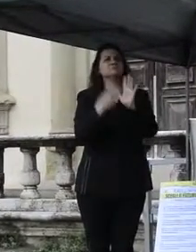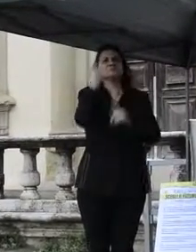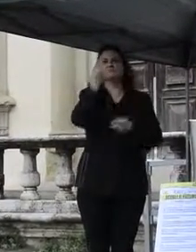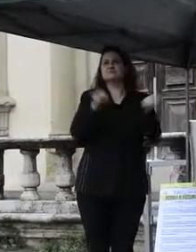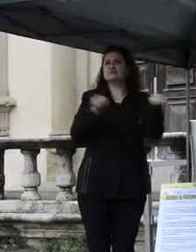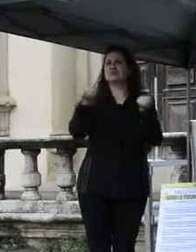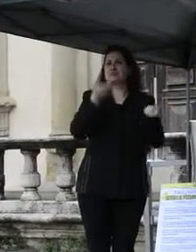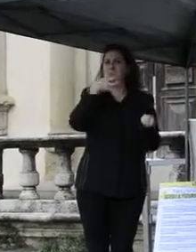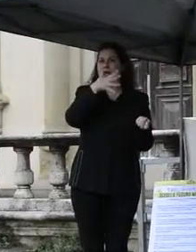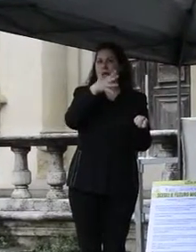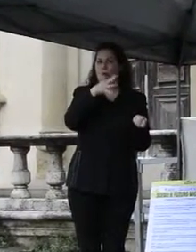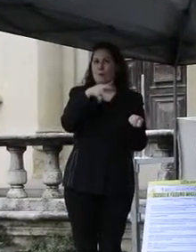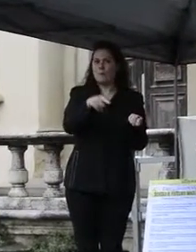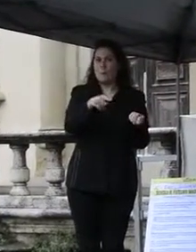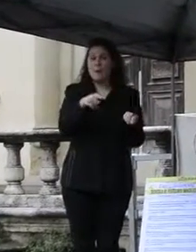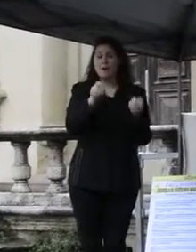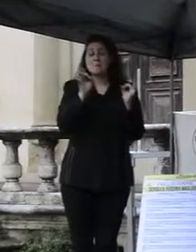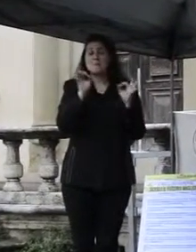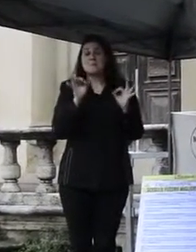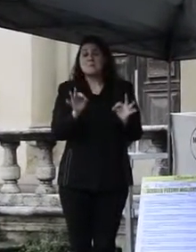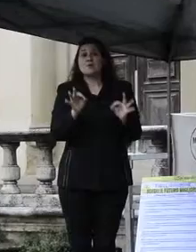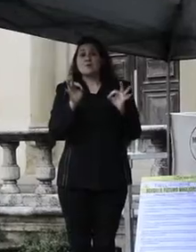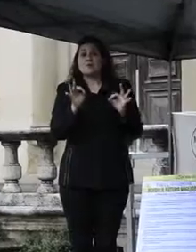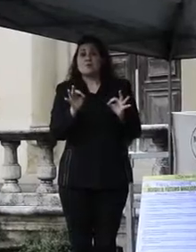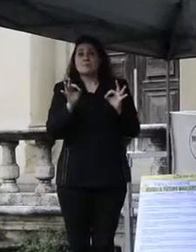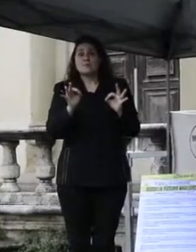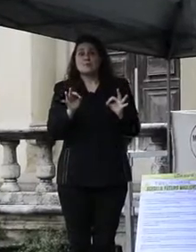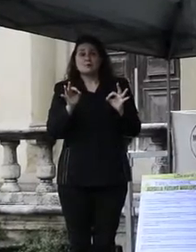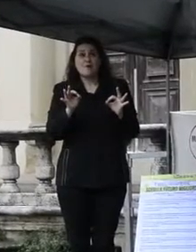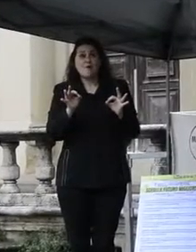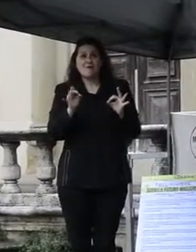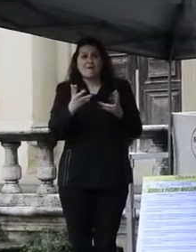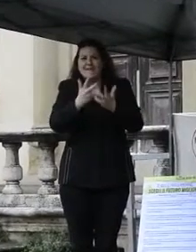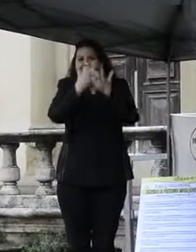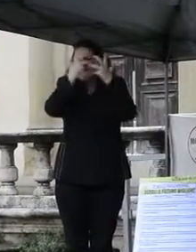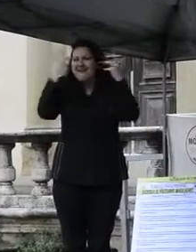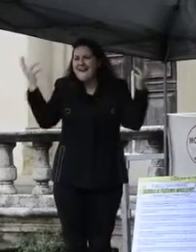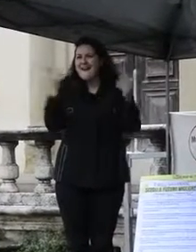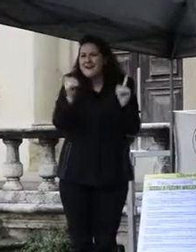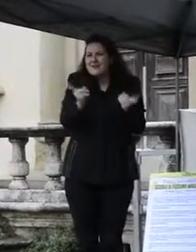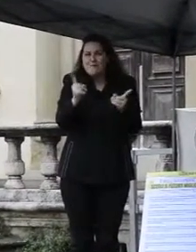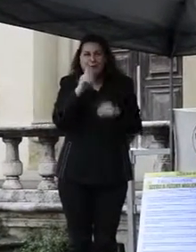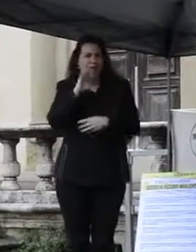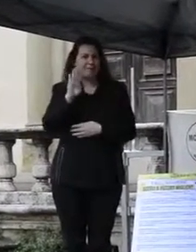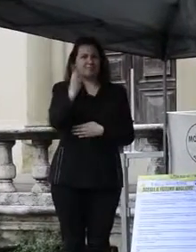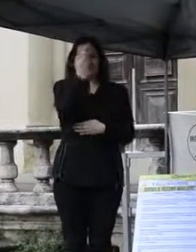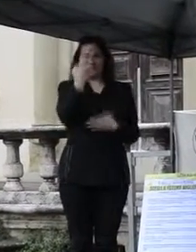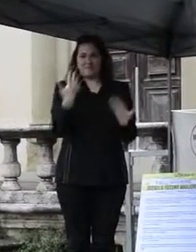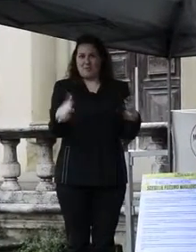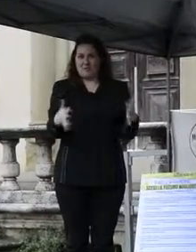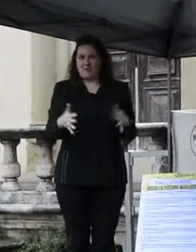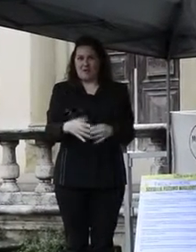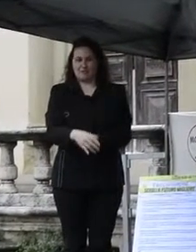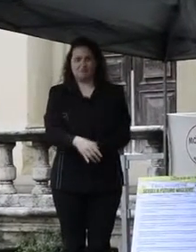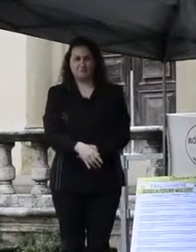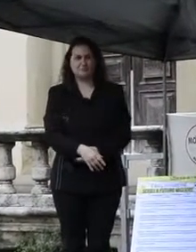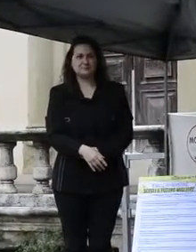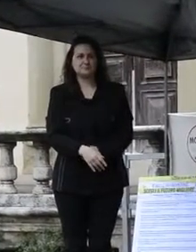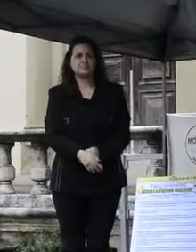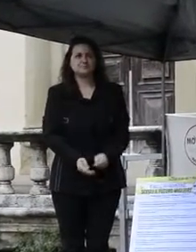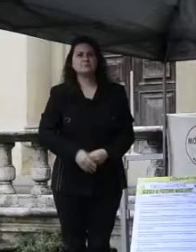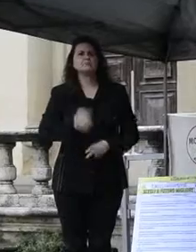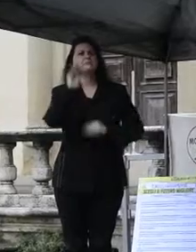gestione dell'acqua, che è una cosa palesemente tradita dopo il referendum